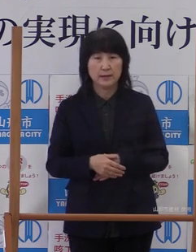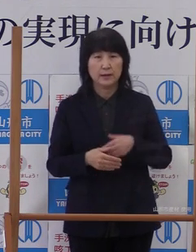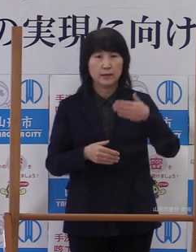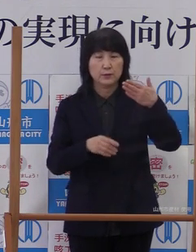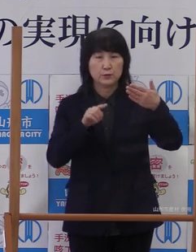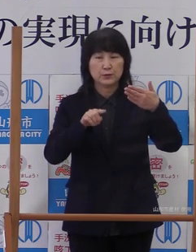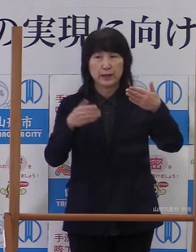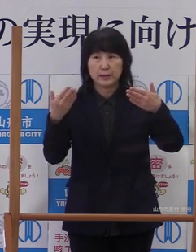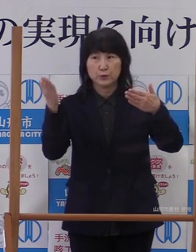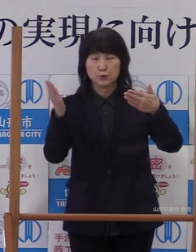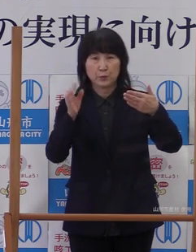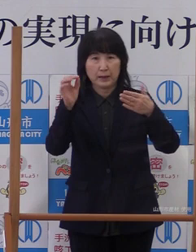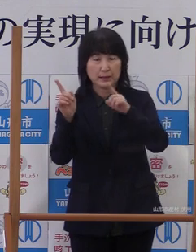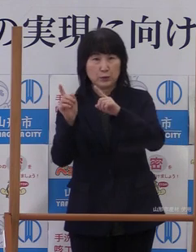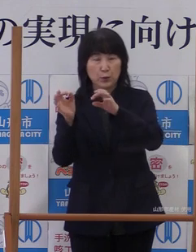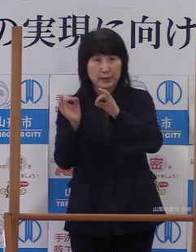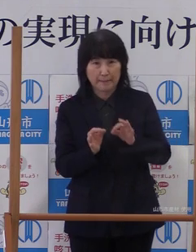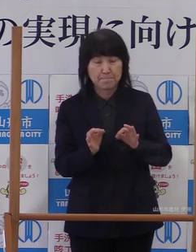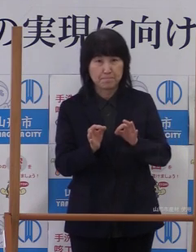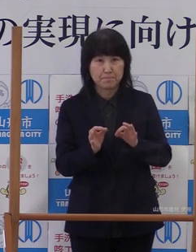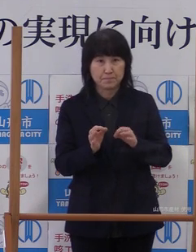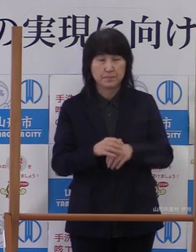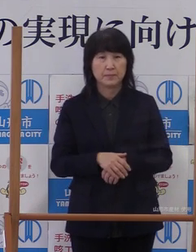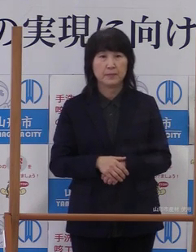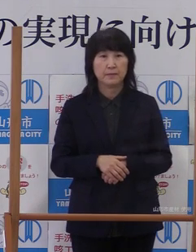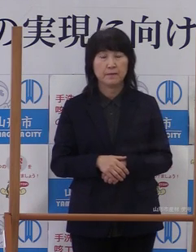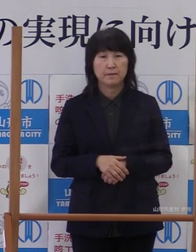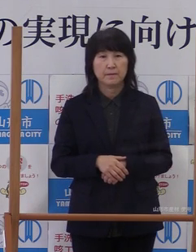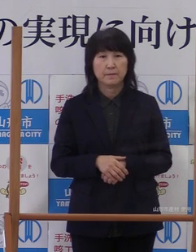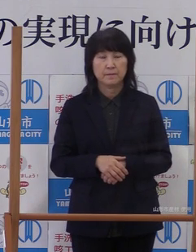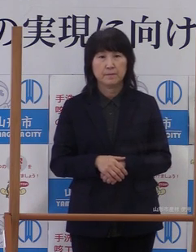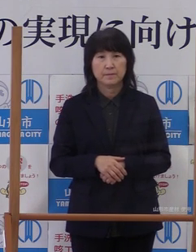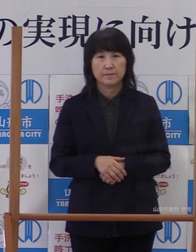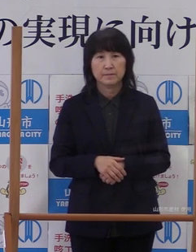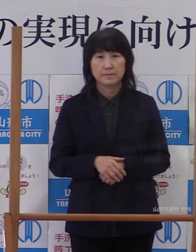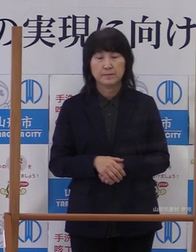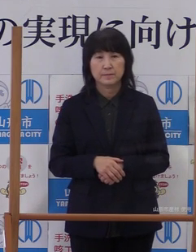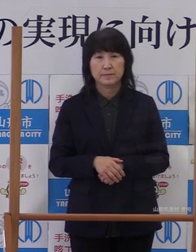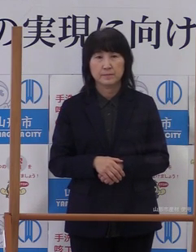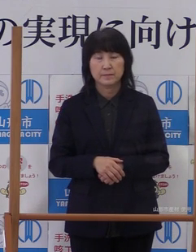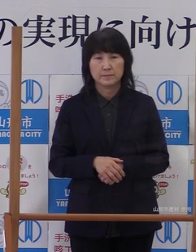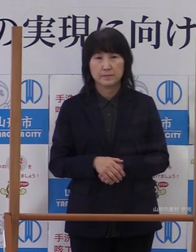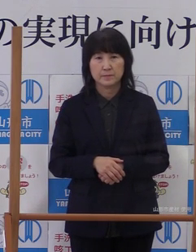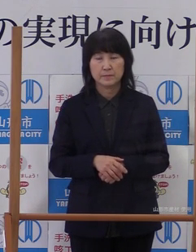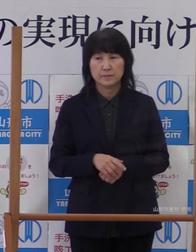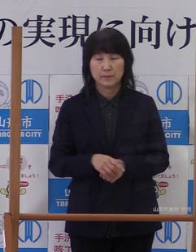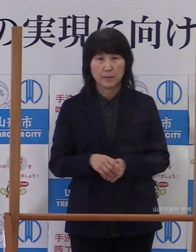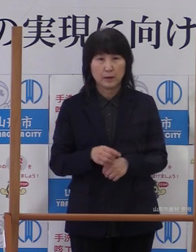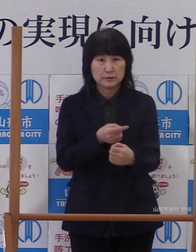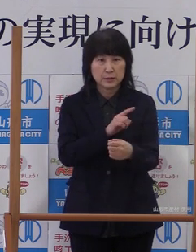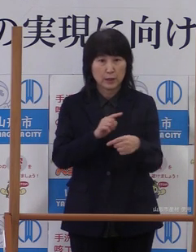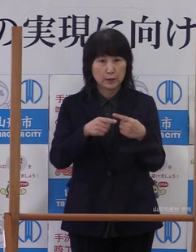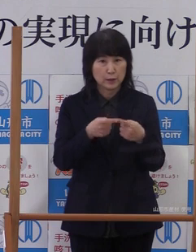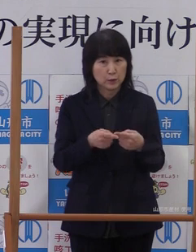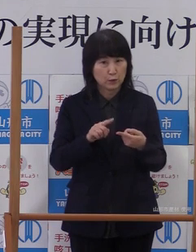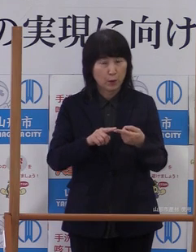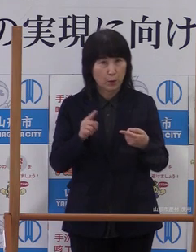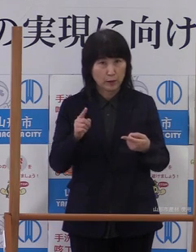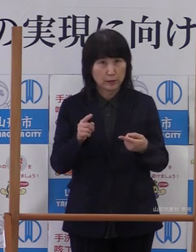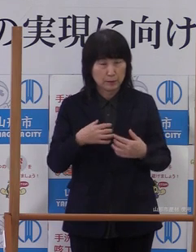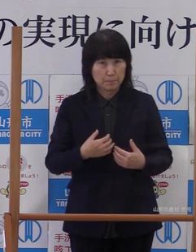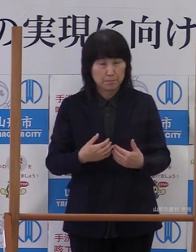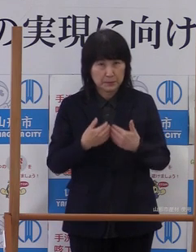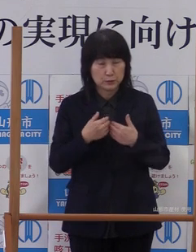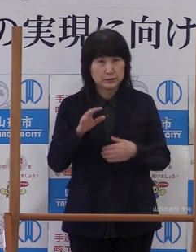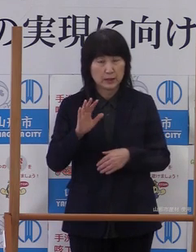9.9% の減ってなってて、まあ、子育てとかに力を入れていらっしゃる市長なので、ちょっとびっくりしたんですけども、この気候改革っていうの